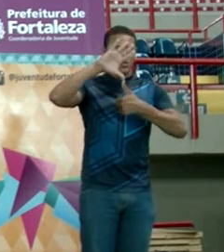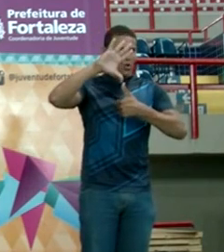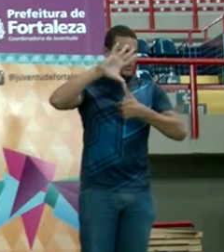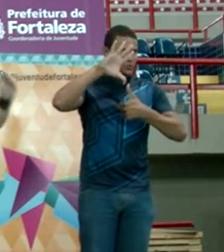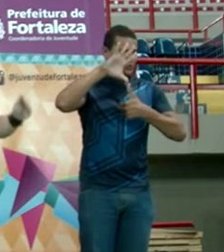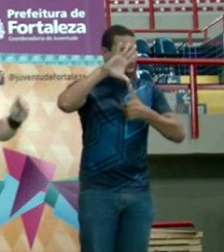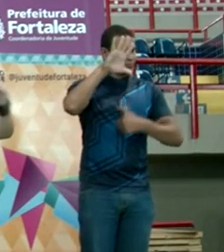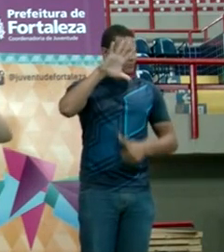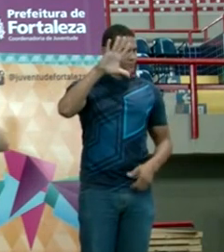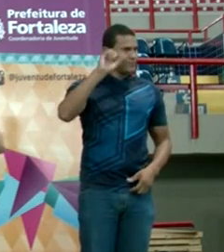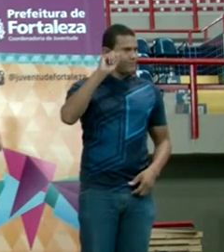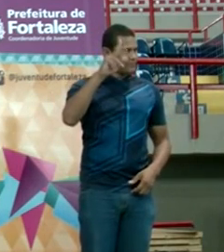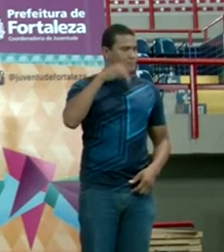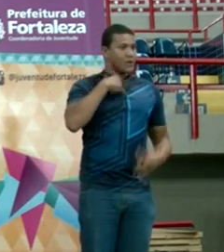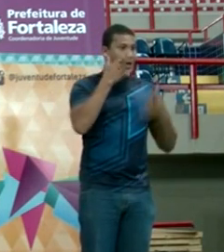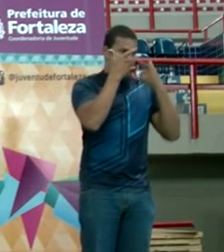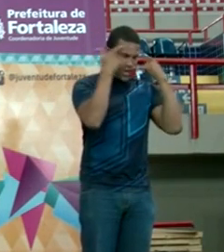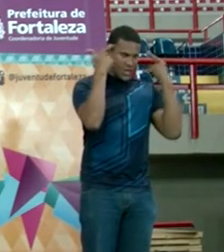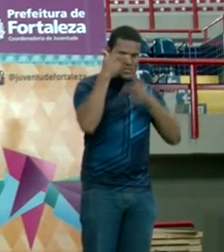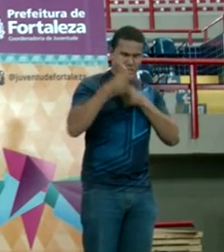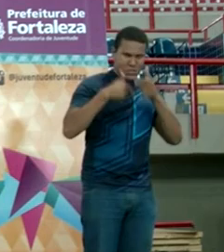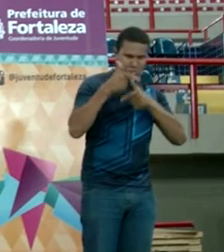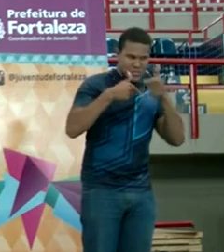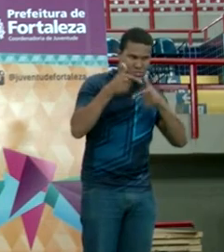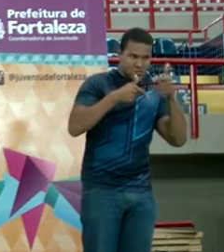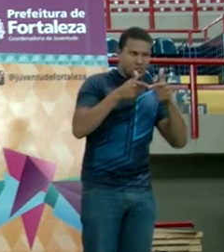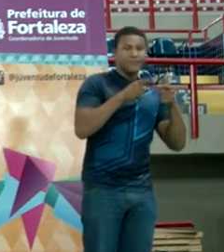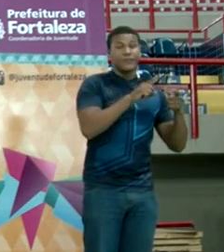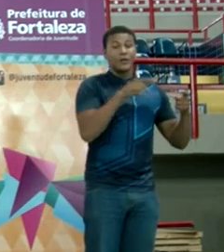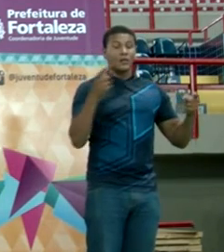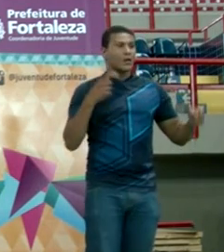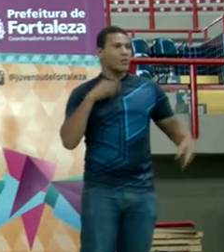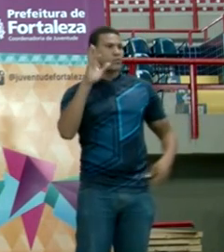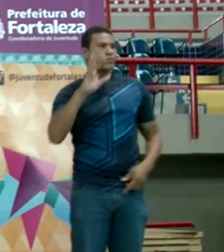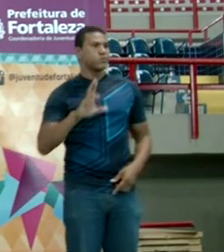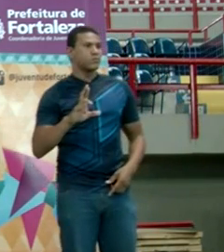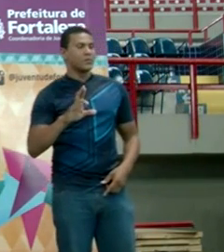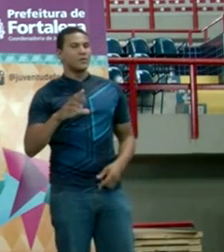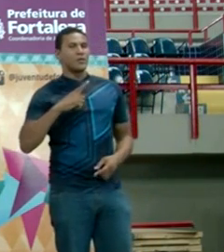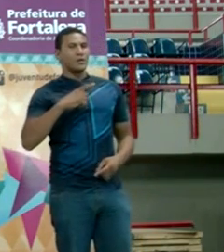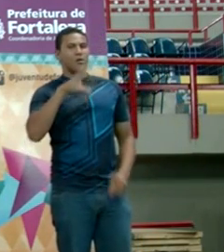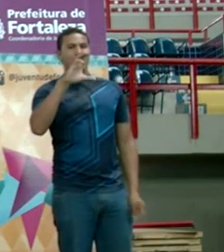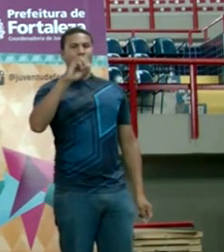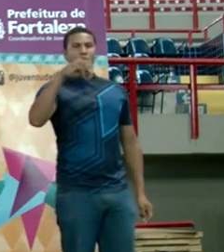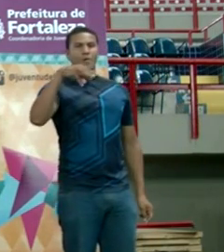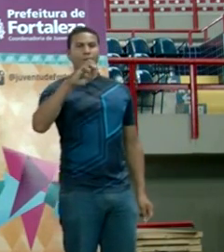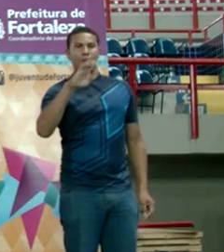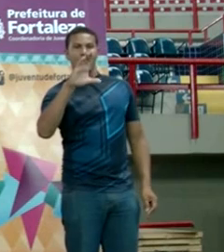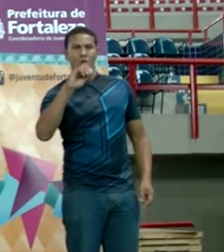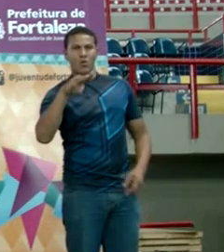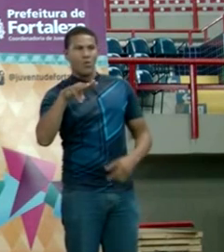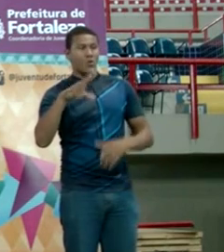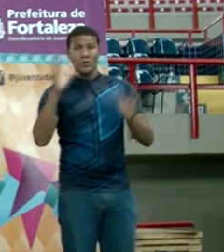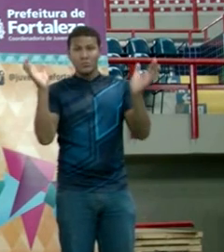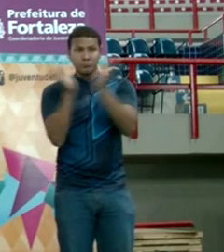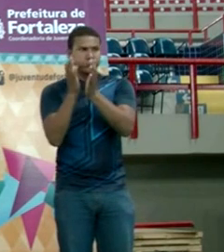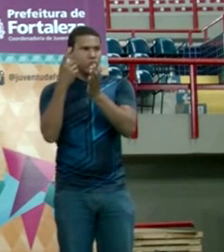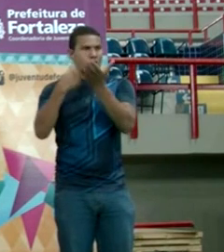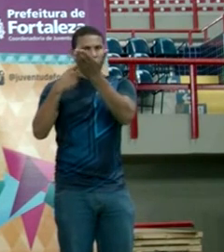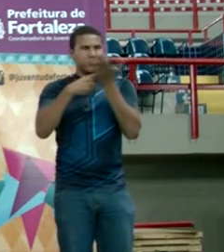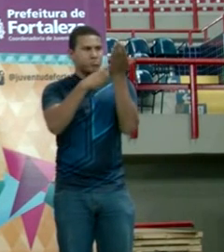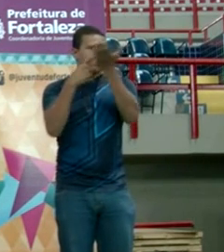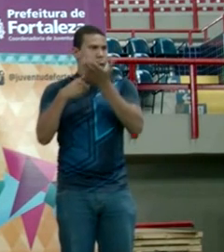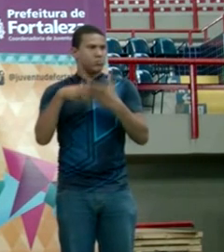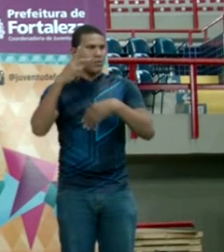a OTAN luta pelo capitalismo. E do lado soviético você tinha o Comecon, era o bloco econômico